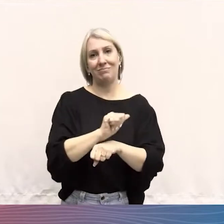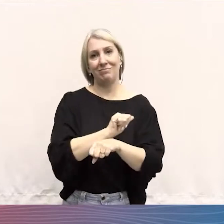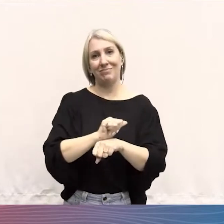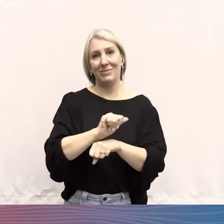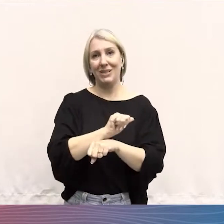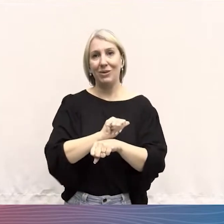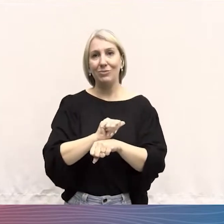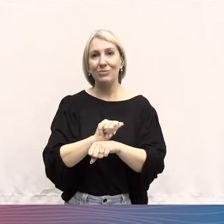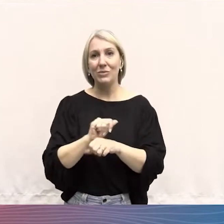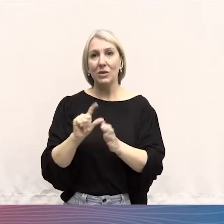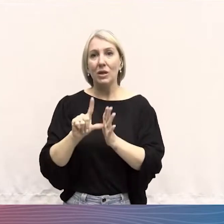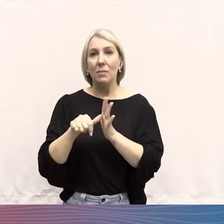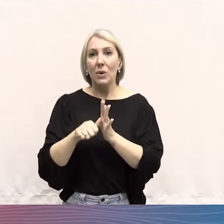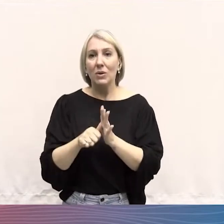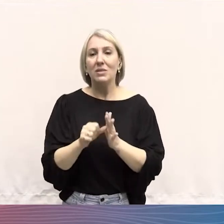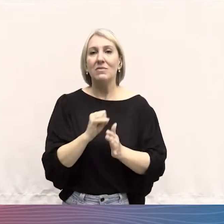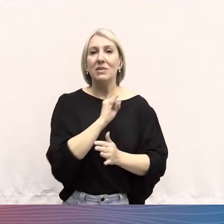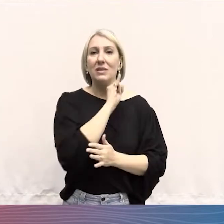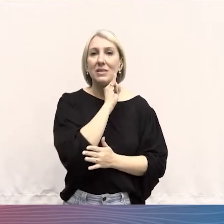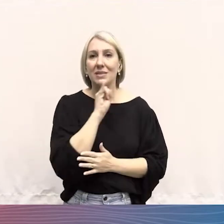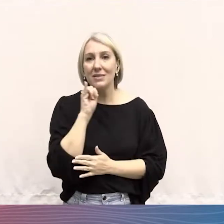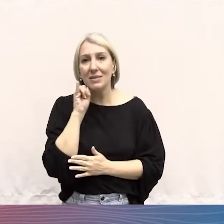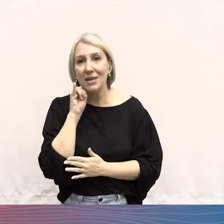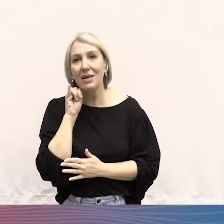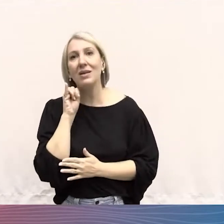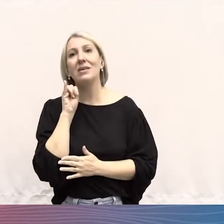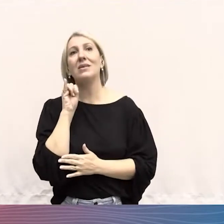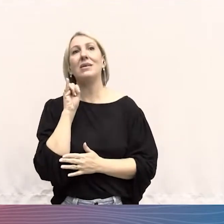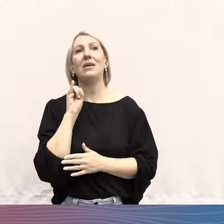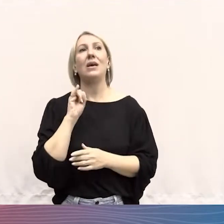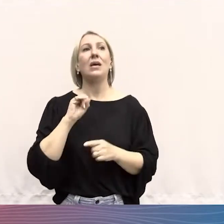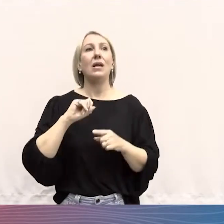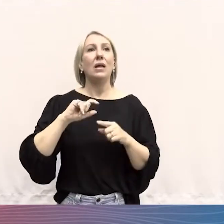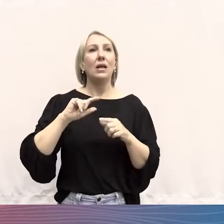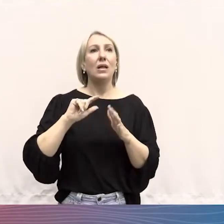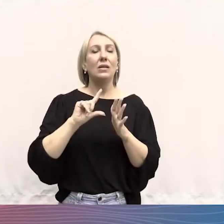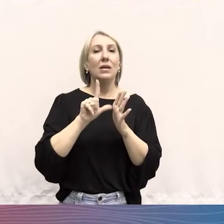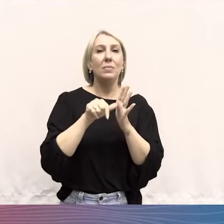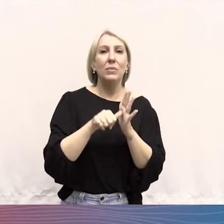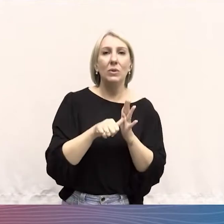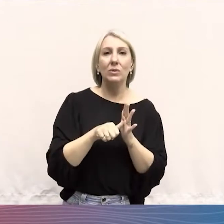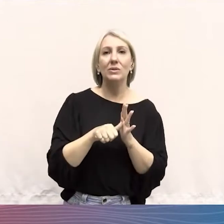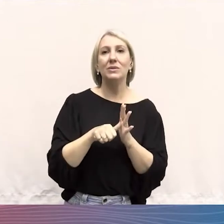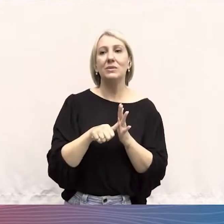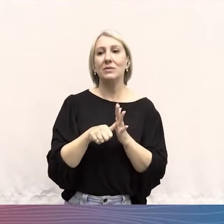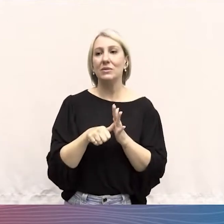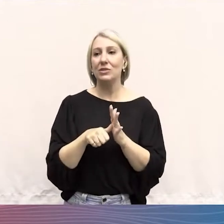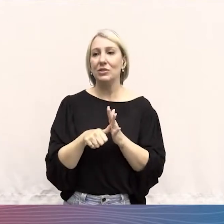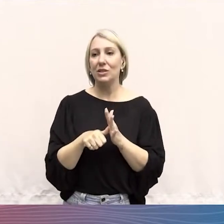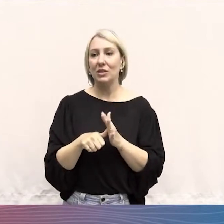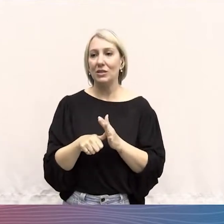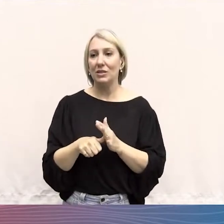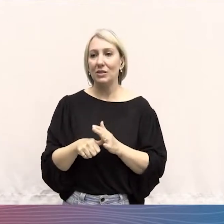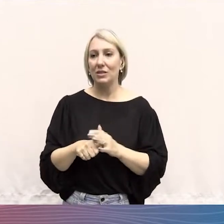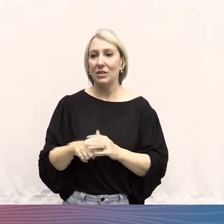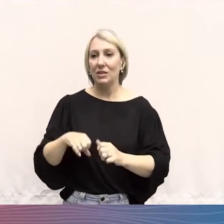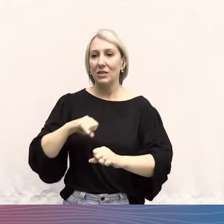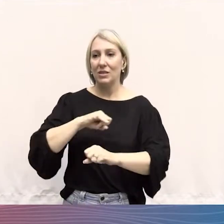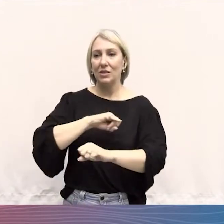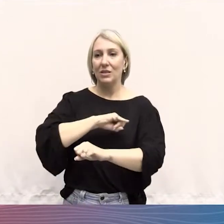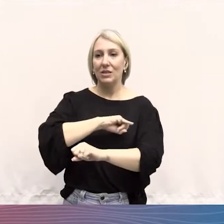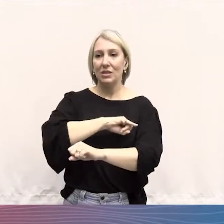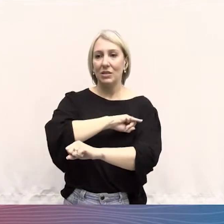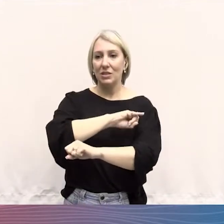filho Isaac, de Isaac gerou Jacó, e Jacó teve 12 filhos, 12